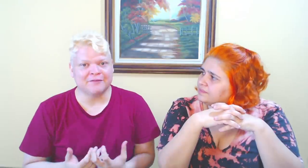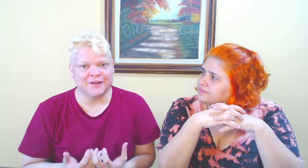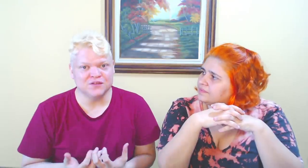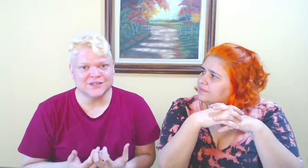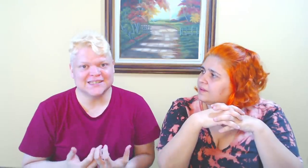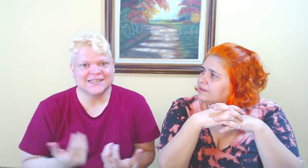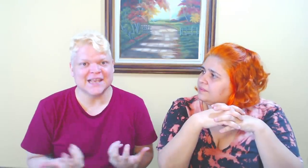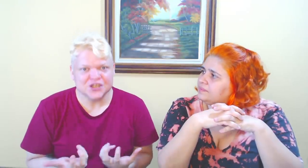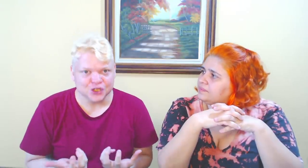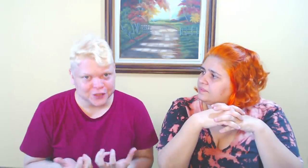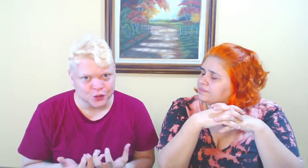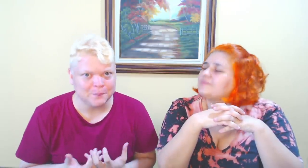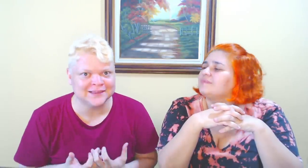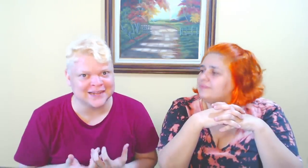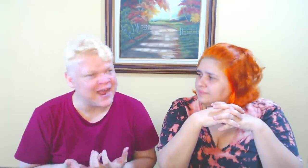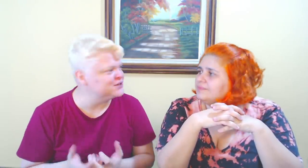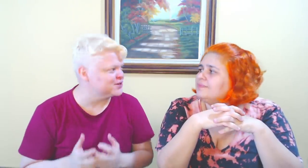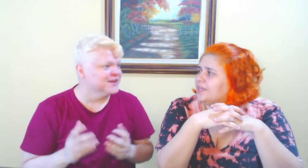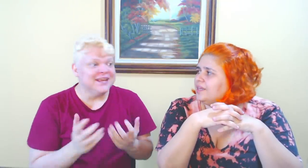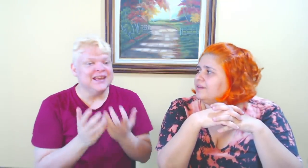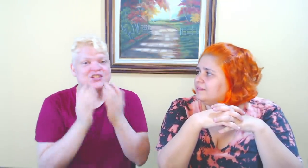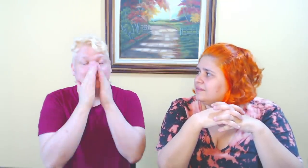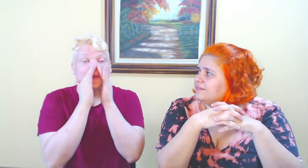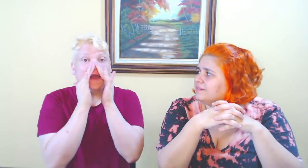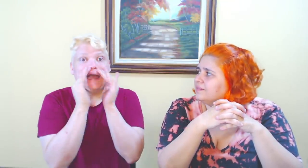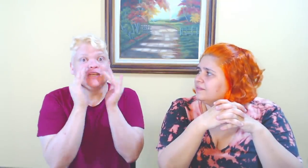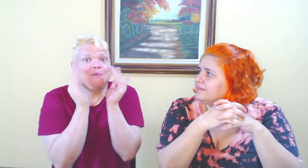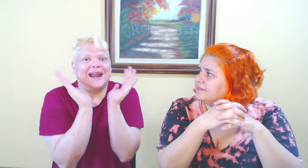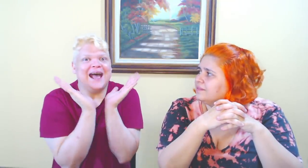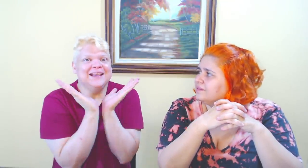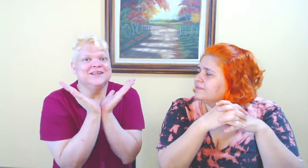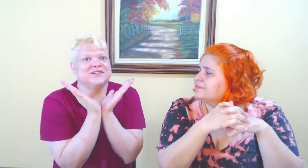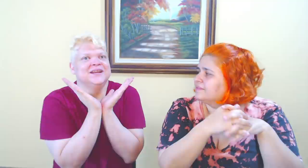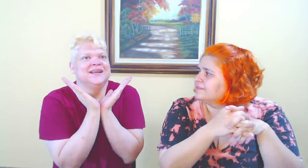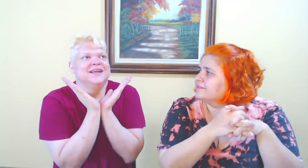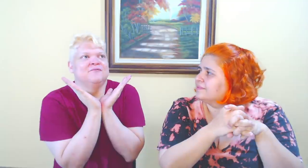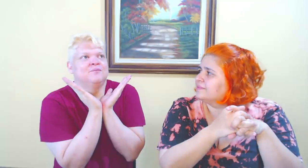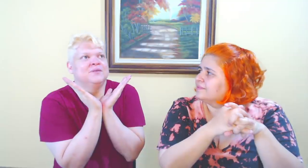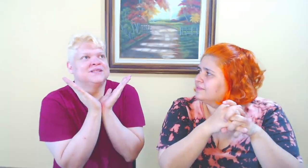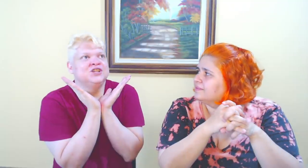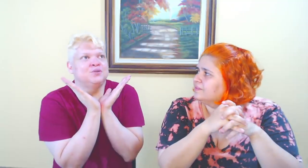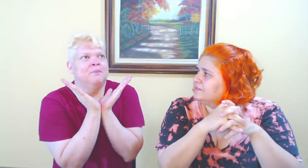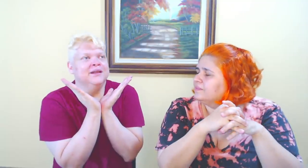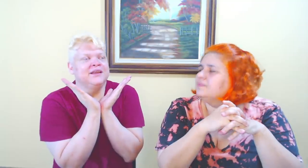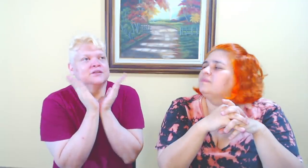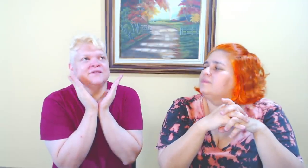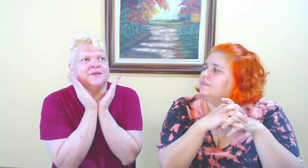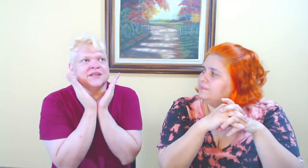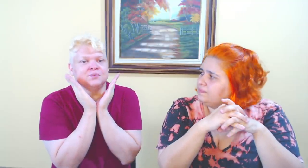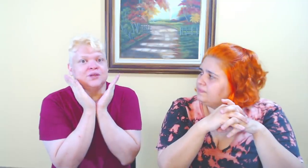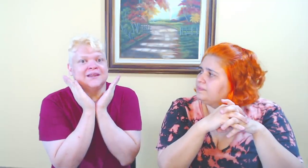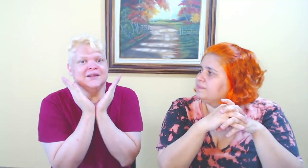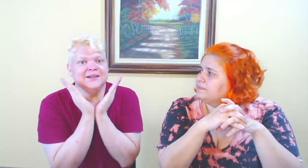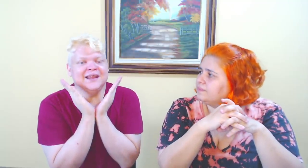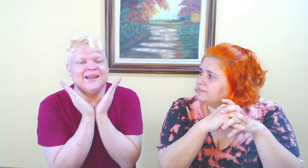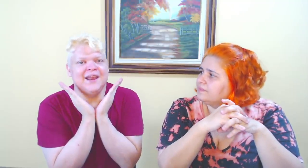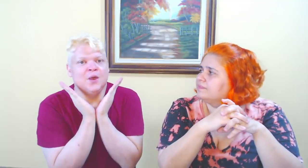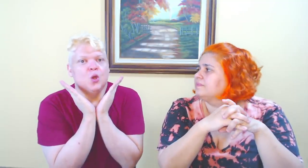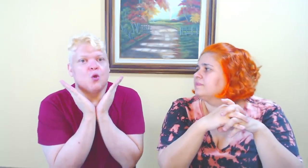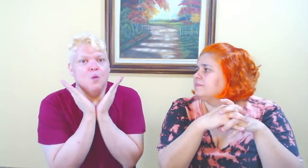frente Você se sente Andando para trás E aí tipo As paradas Se expandem E você fica Tipo tentando entender Como